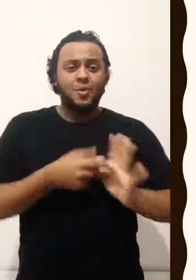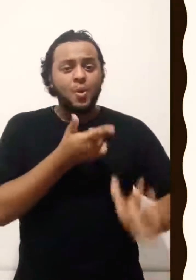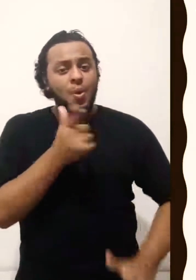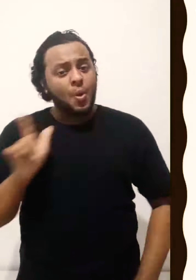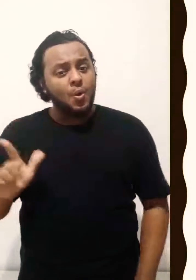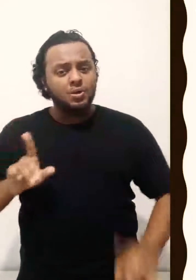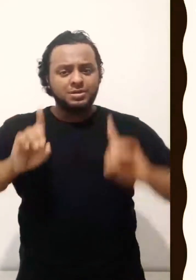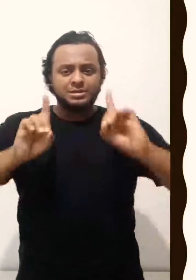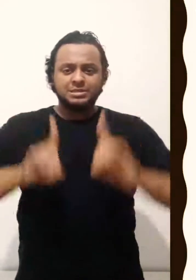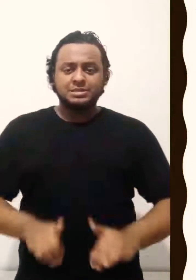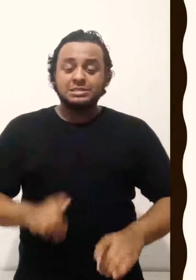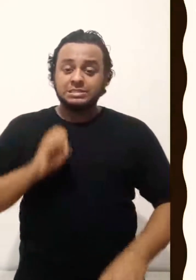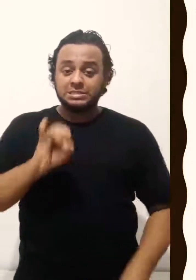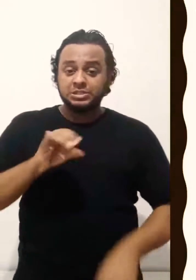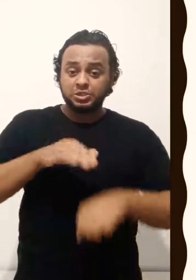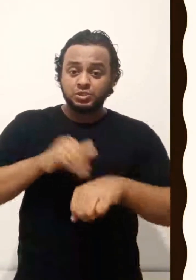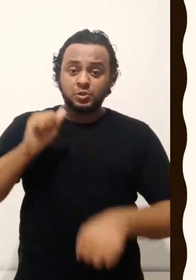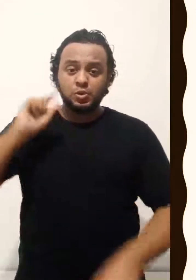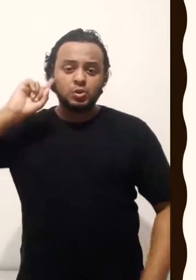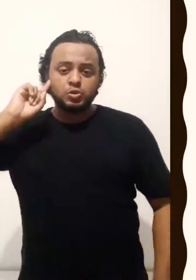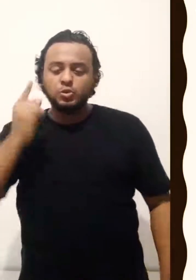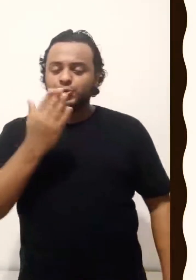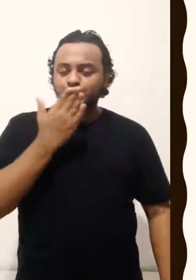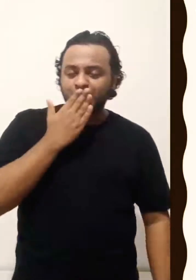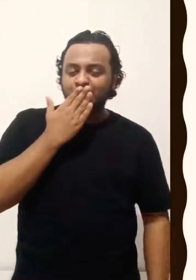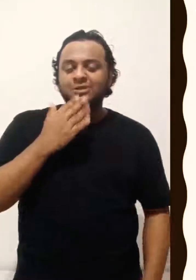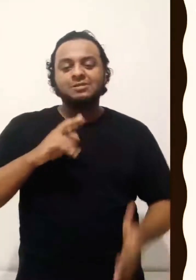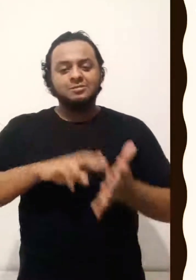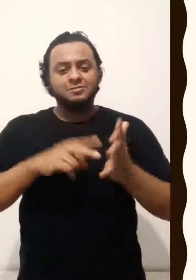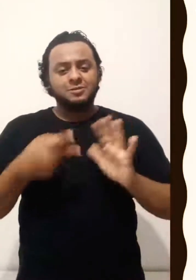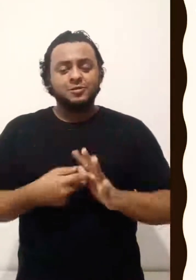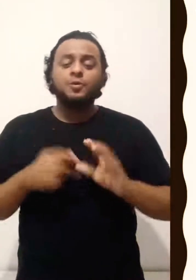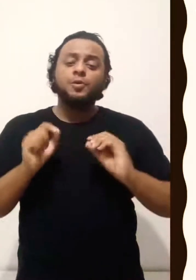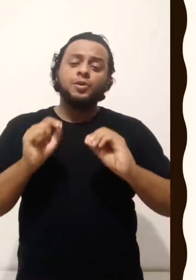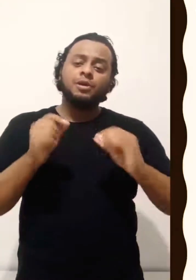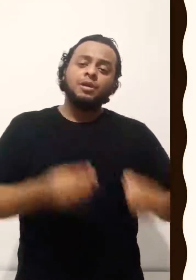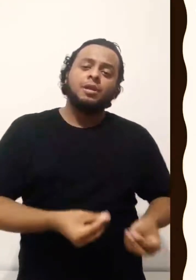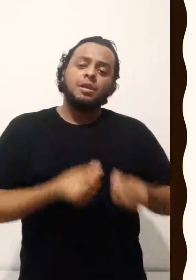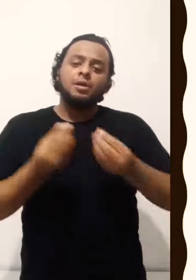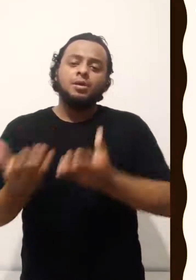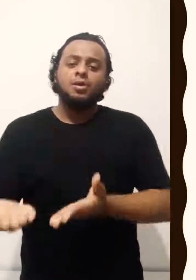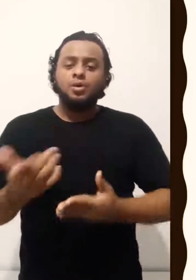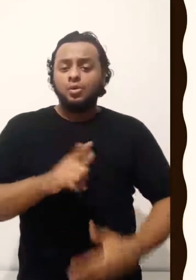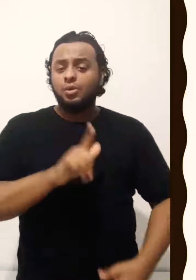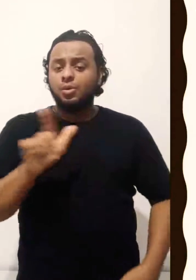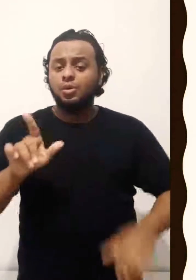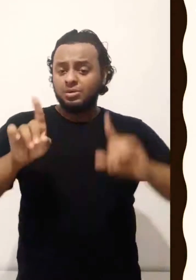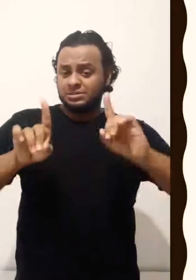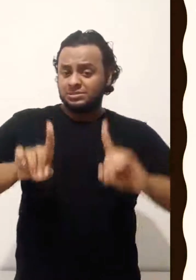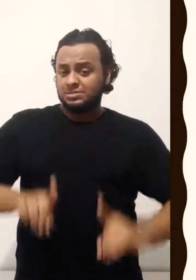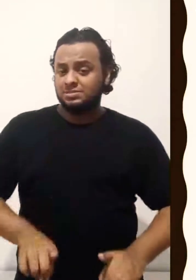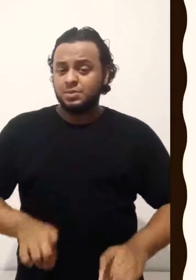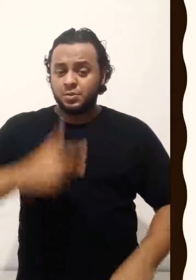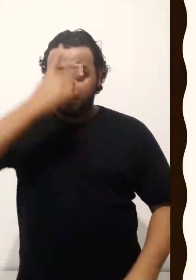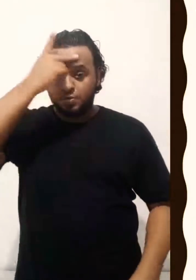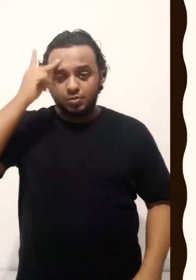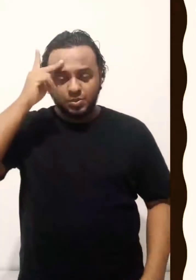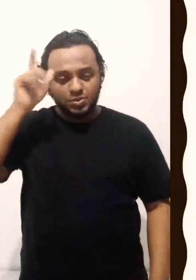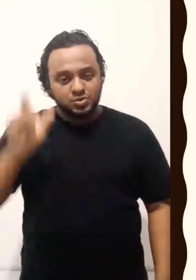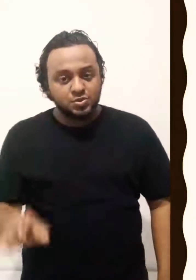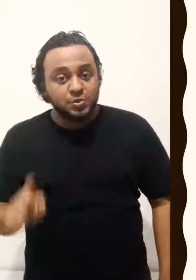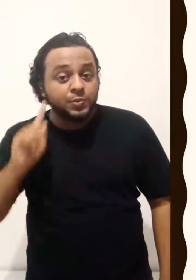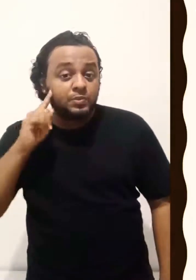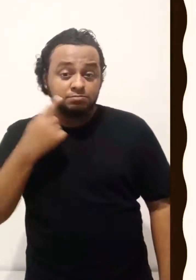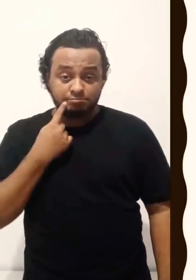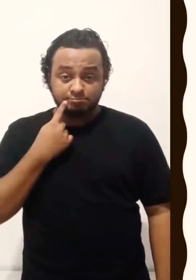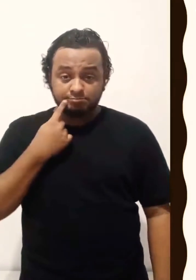outra deficiência. Então, quando você chama um surdo de surdo-mudo, é como se você estivesse atribuindo uma outra deficiência a